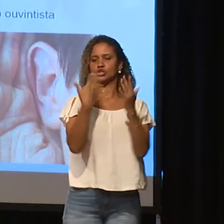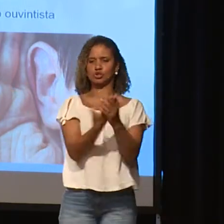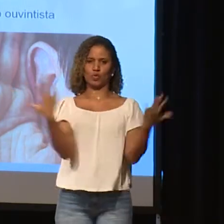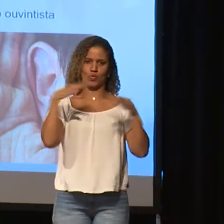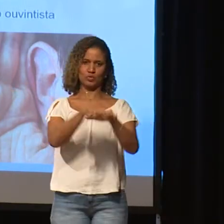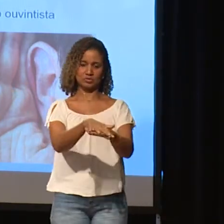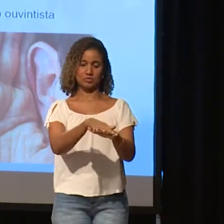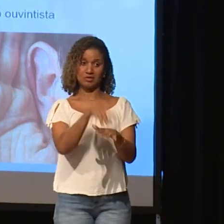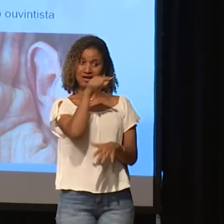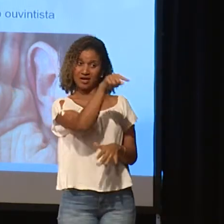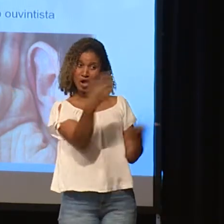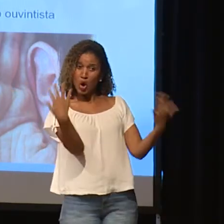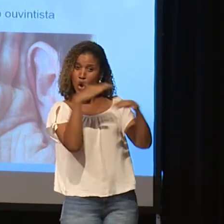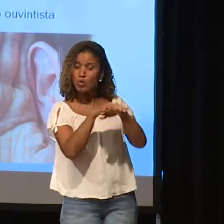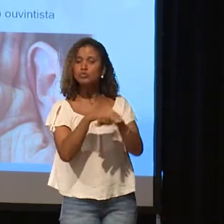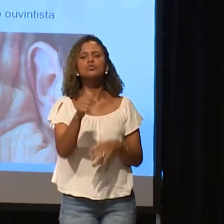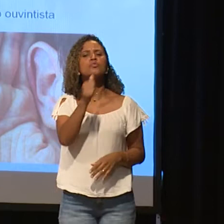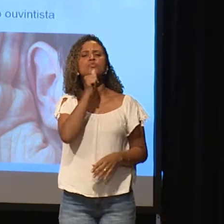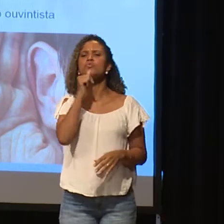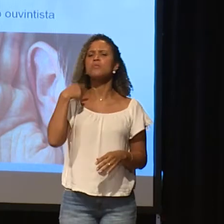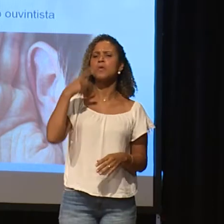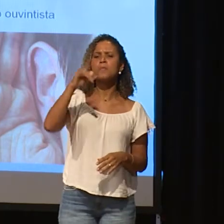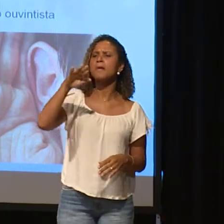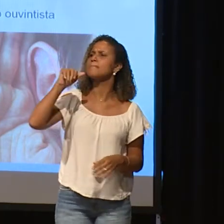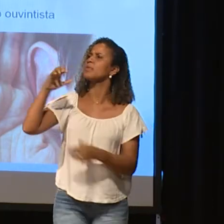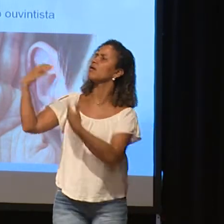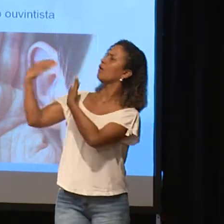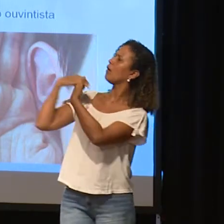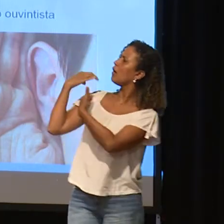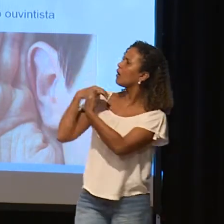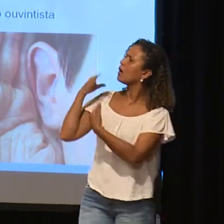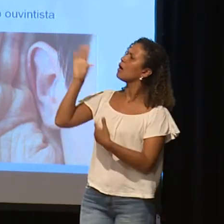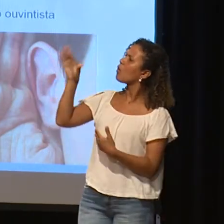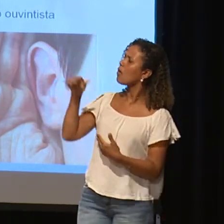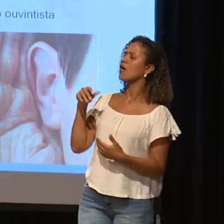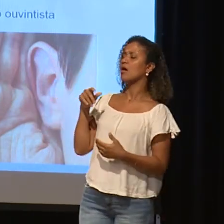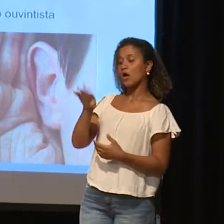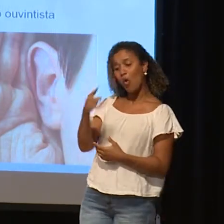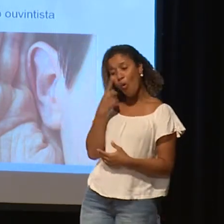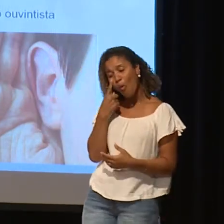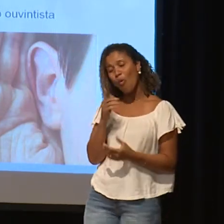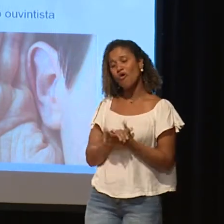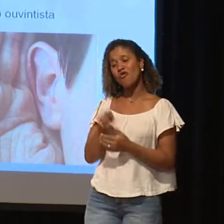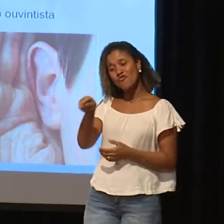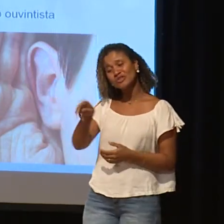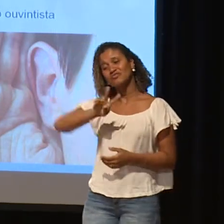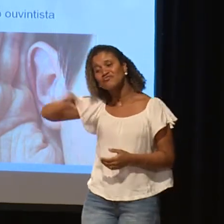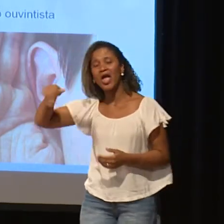me matriculou numa escola inclusiva, né? E nessa escola inclusiva, né, os meus pais, eles me orientaram: